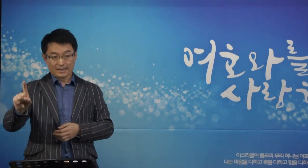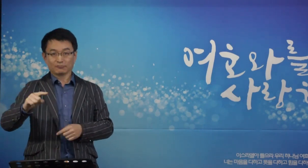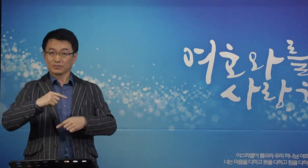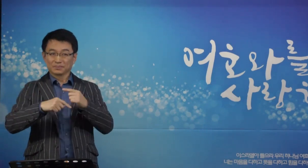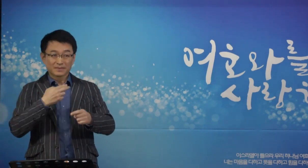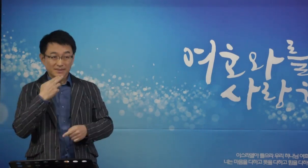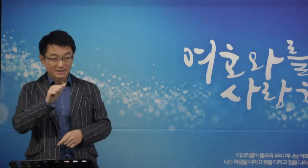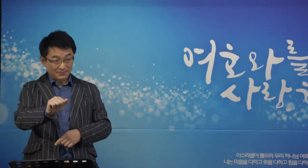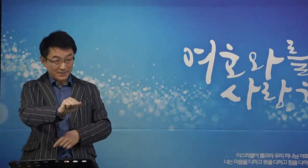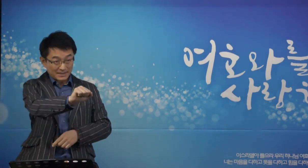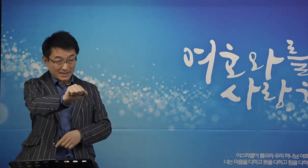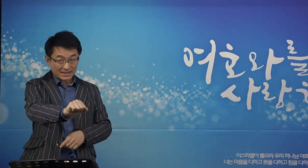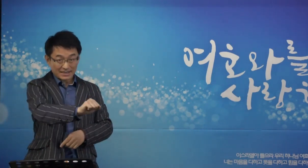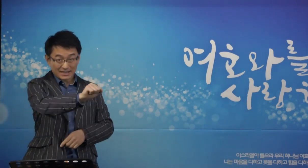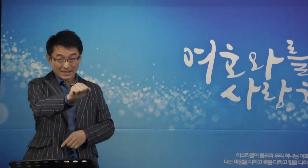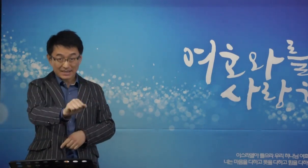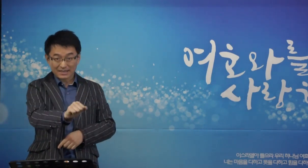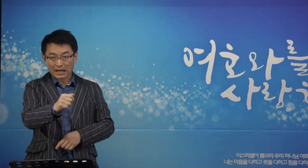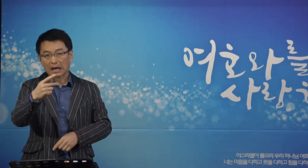사마리아 여자,